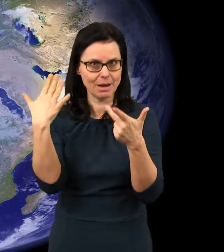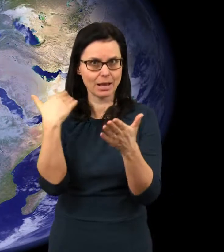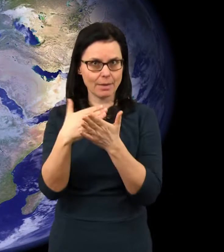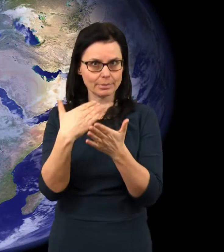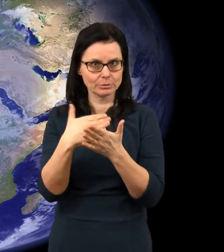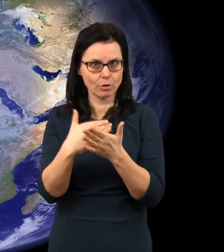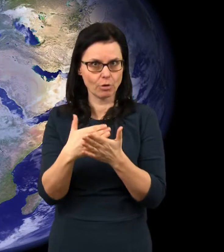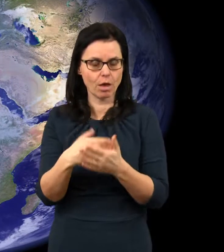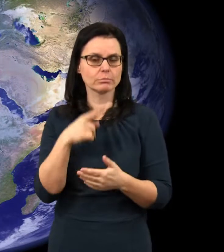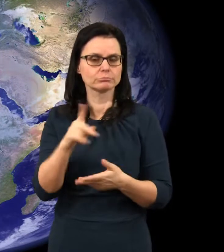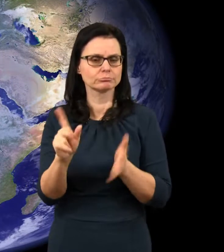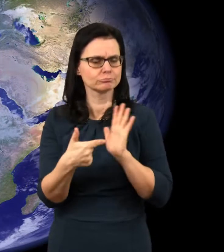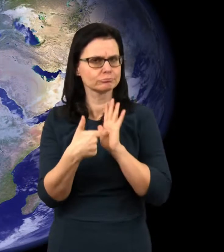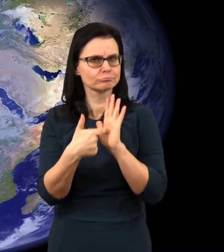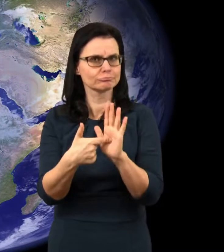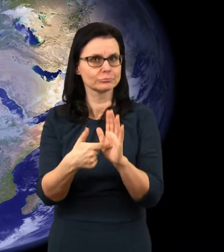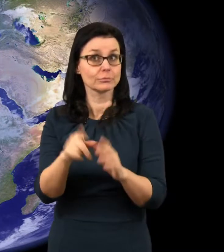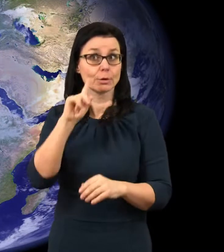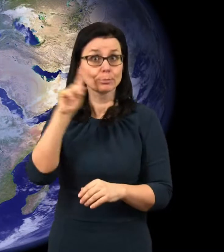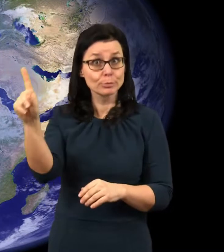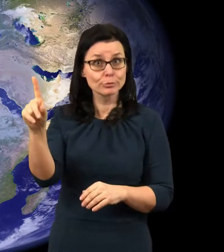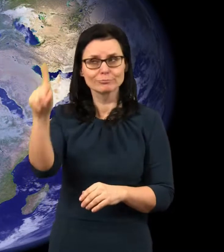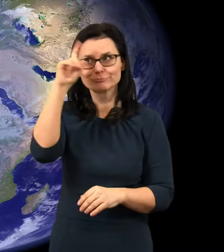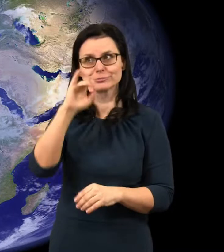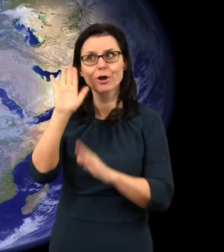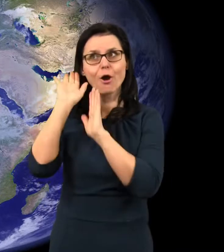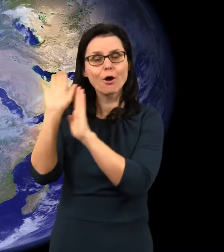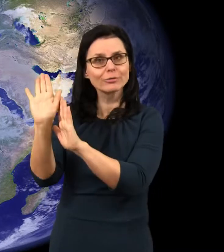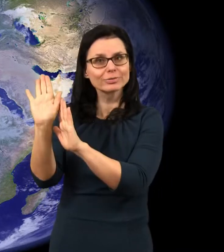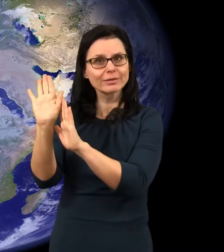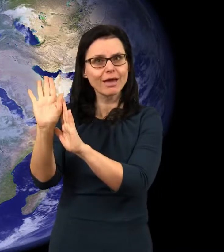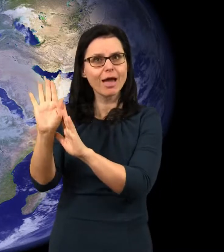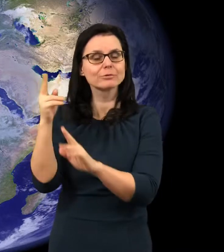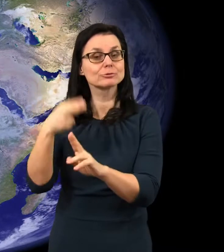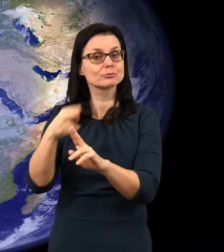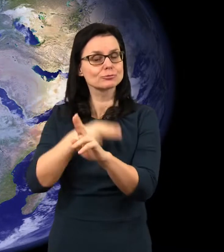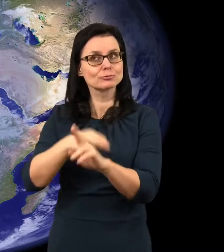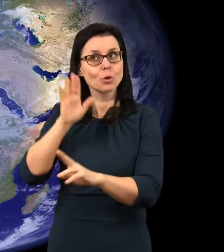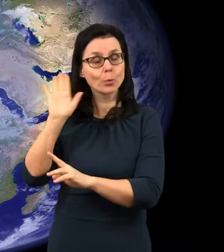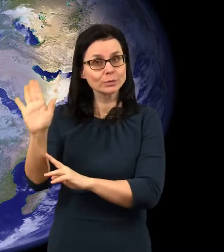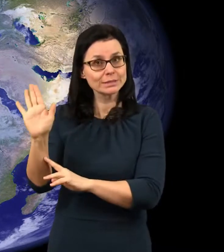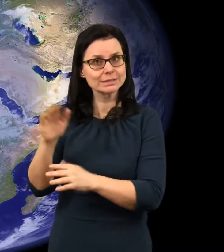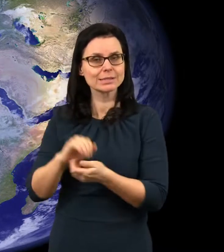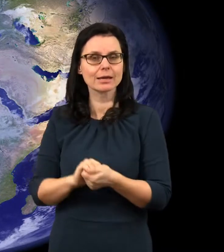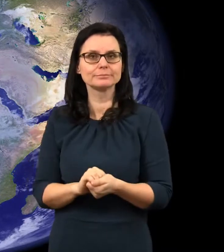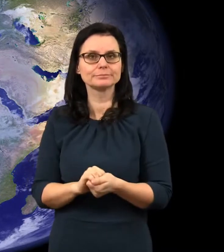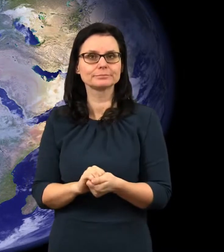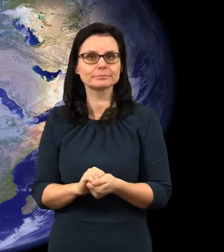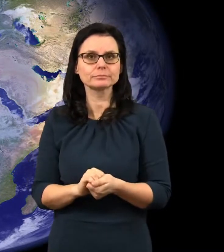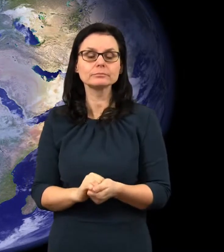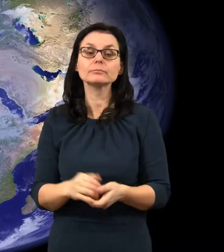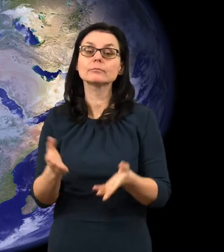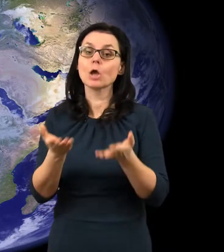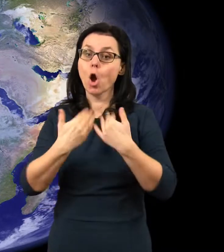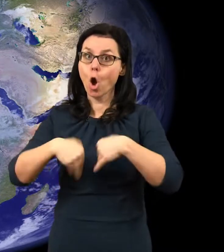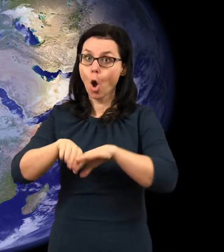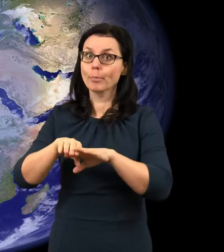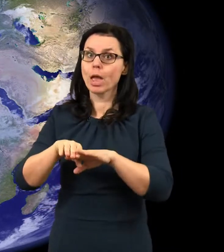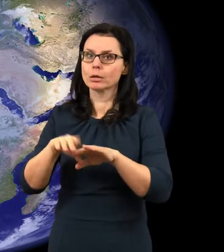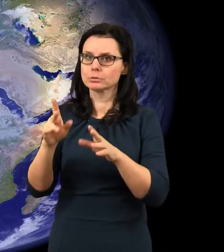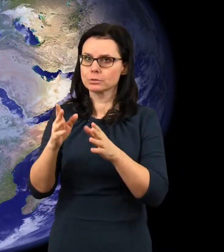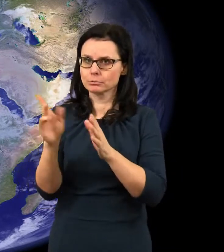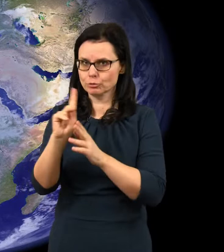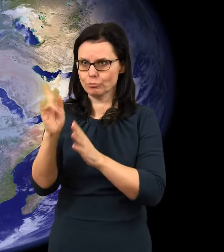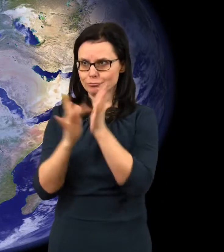Tam je představený Pán Bůh jako Otec. V soudce obhájcem je Pán Ježíš